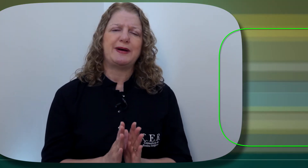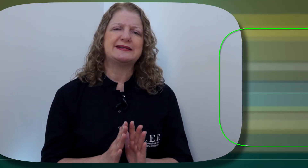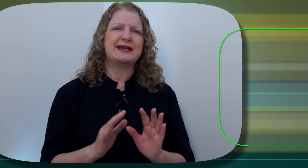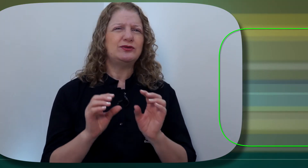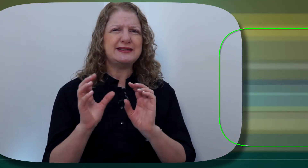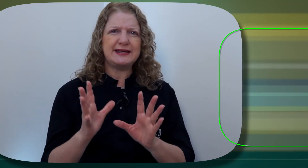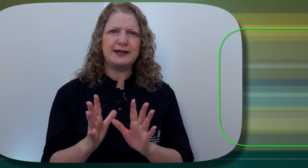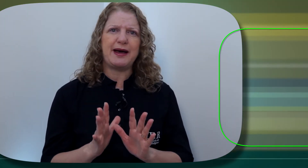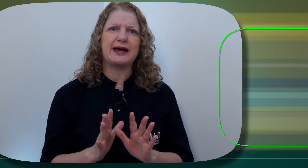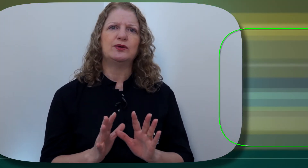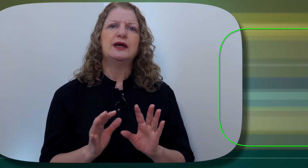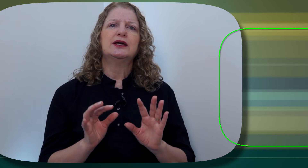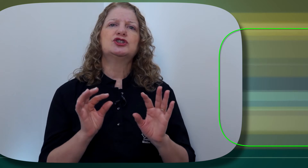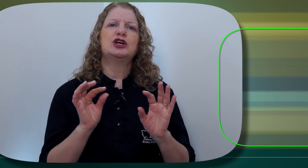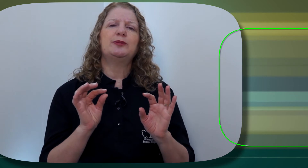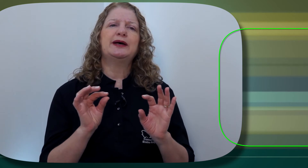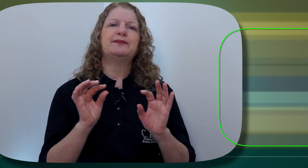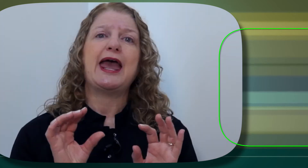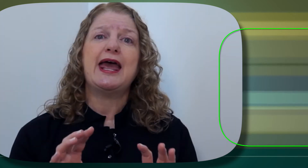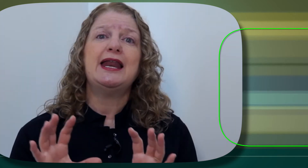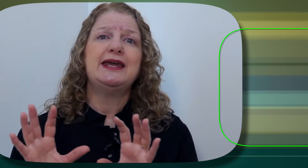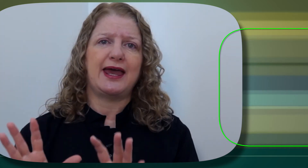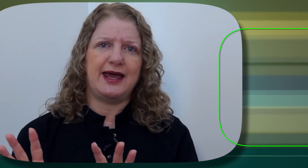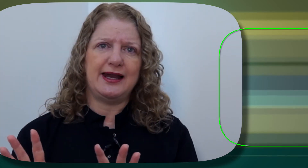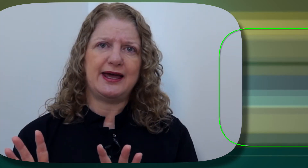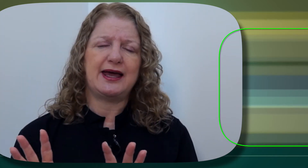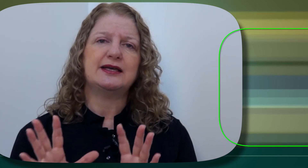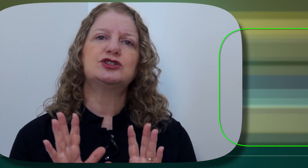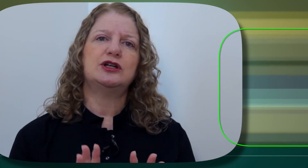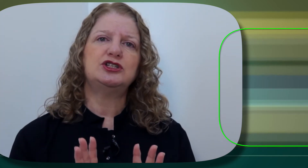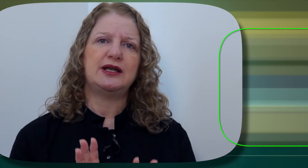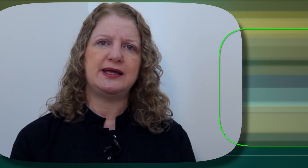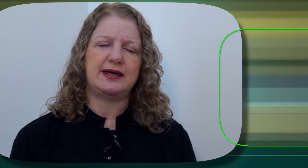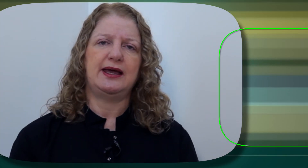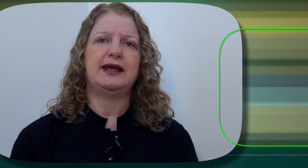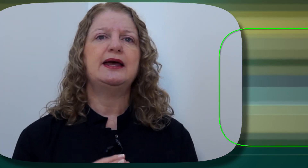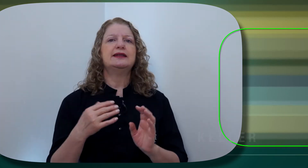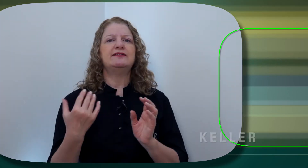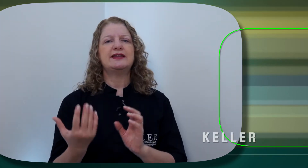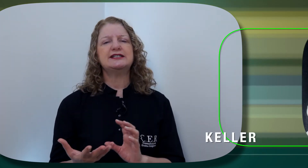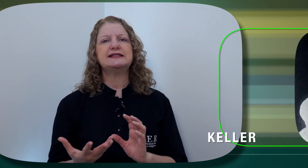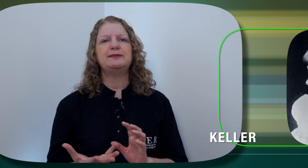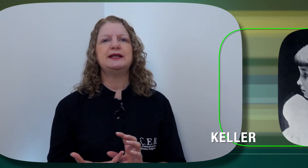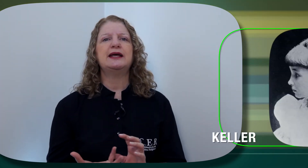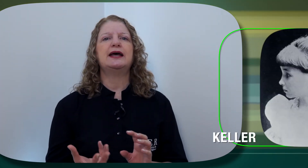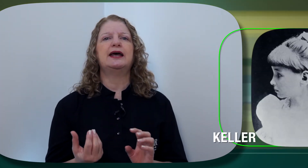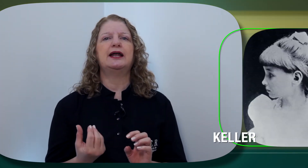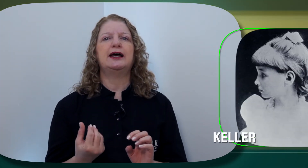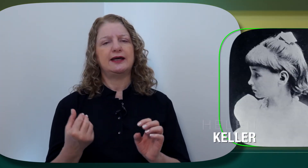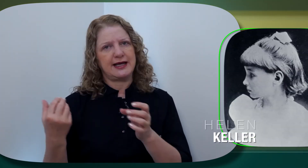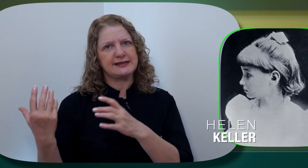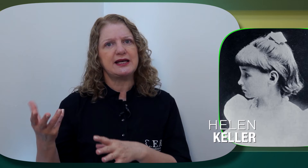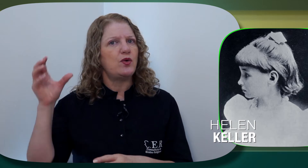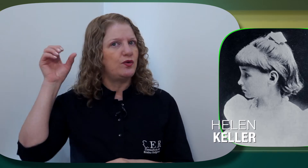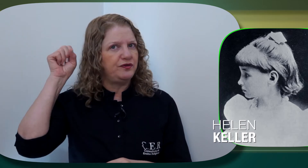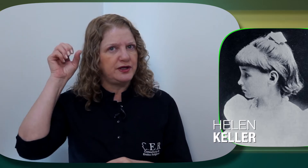passar, é um desenho animado, chama Helen Keller, a história de Helen Keller. Na verdade, essa menina, ela nasceu